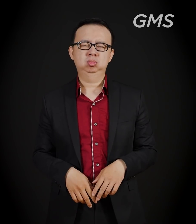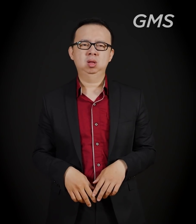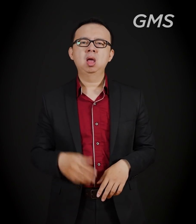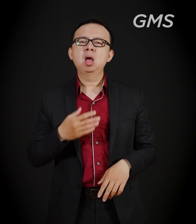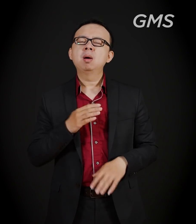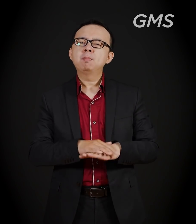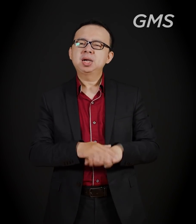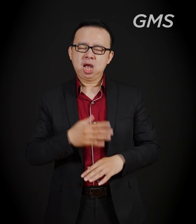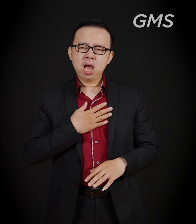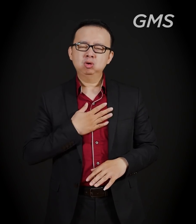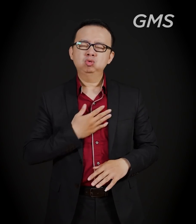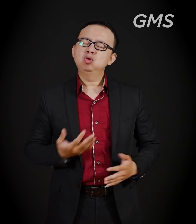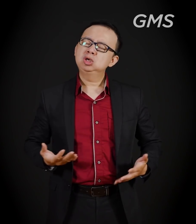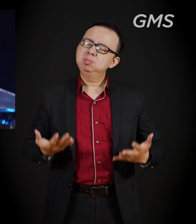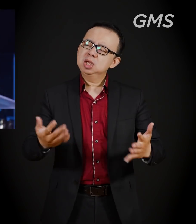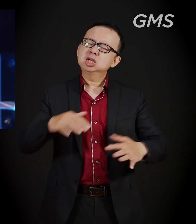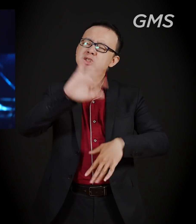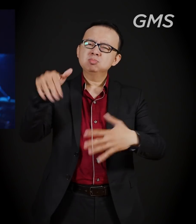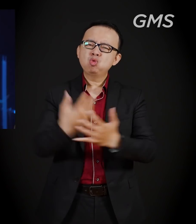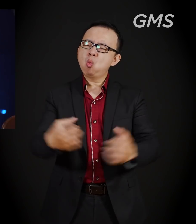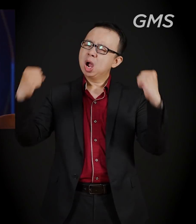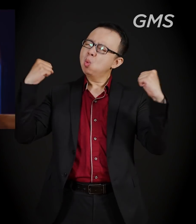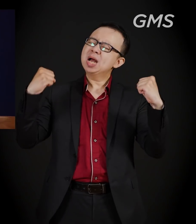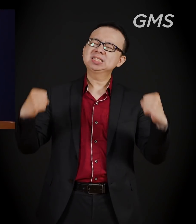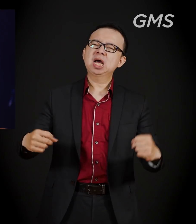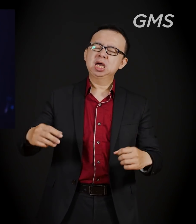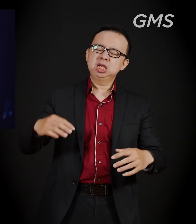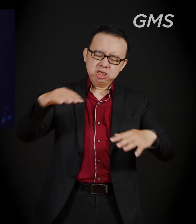di sorga dan di bumi. Dengan lain kata, kenapa kamu ragu?